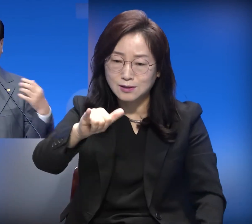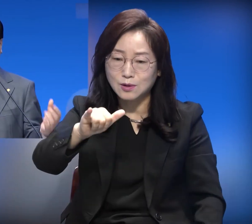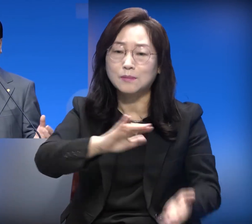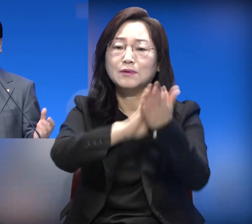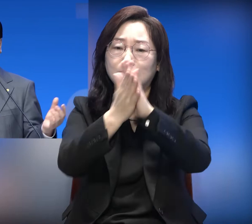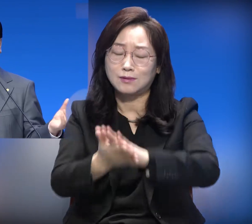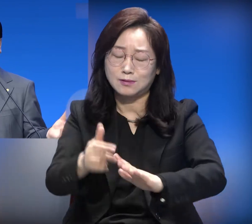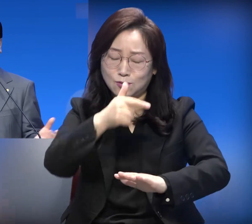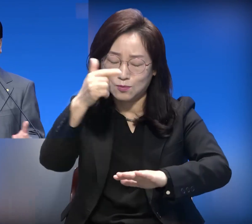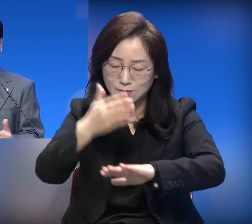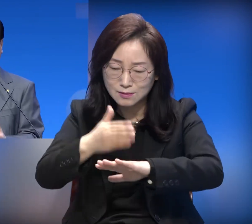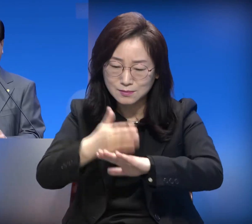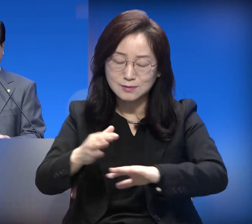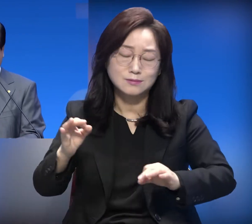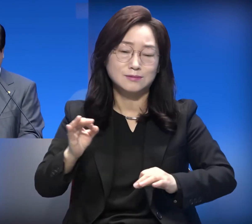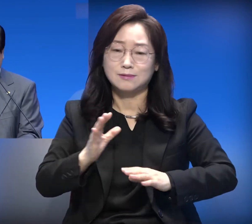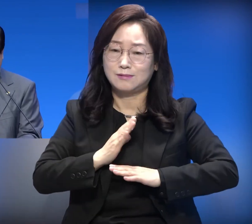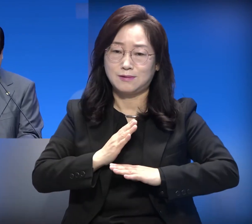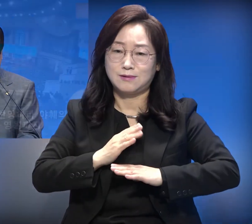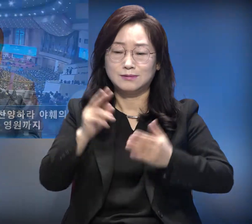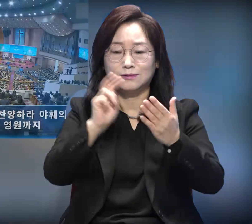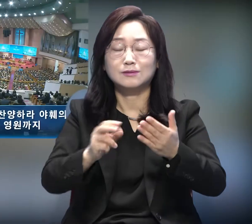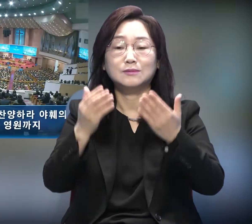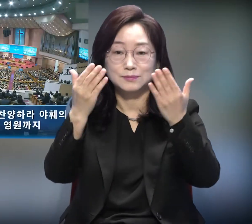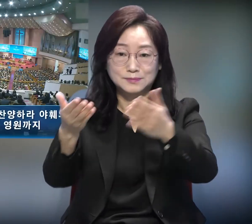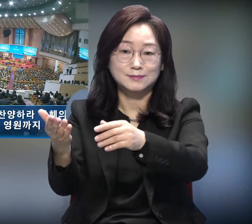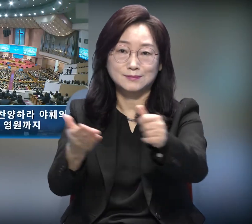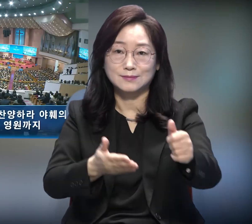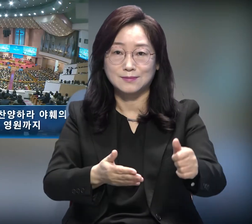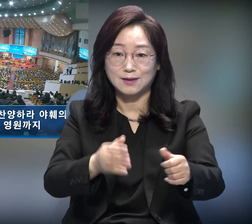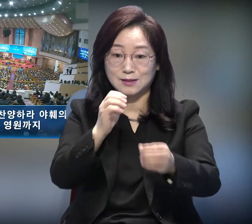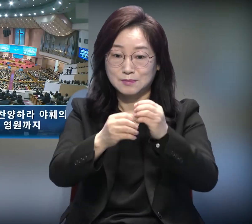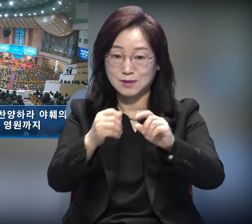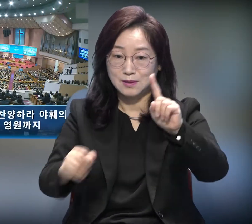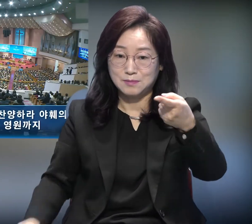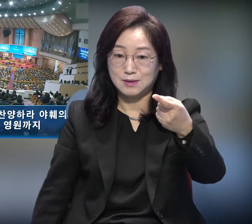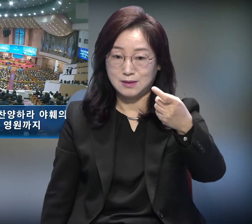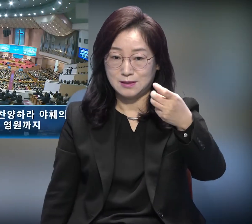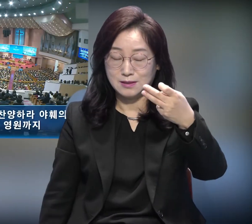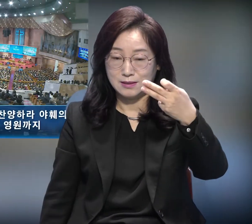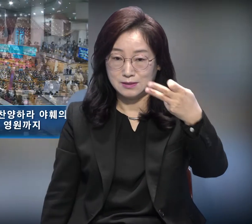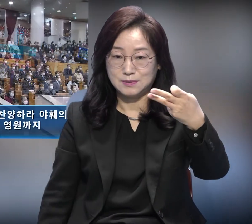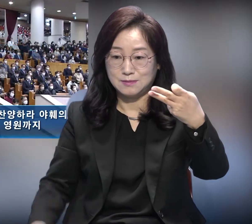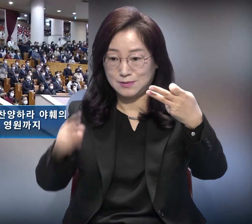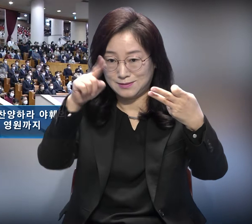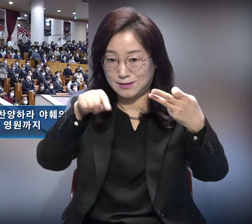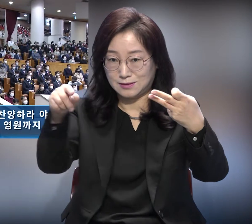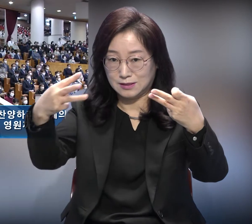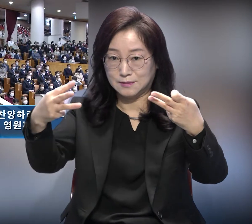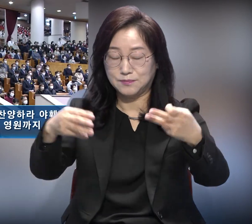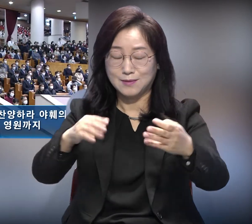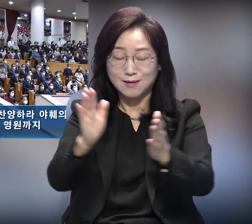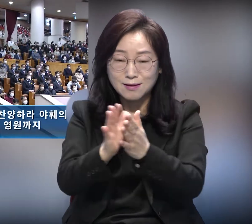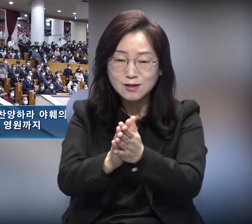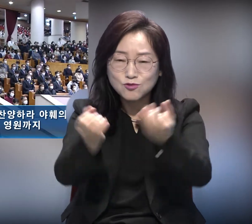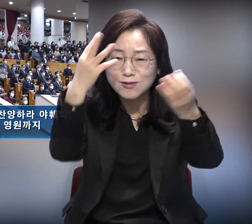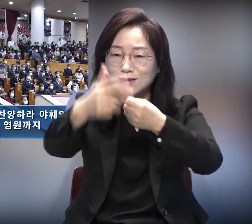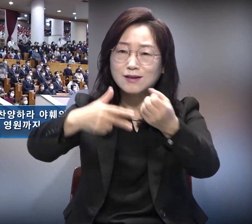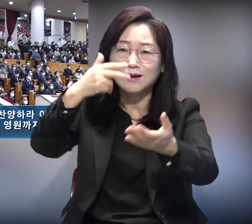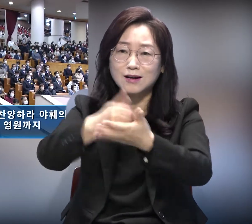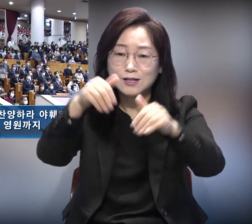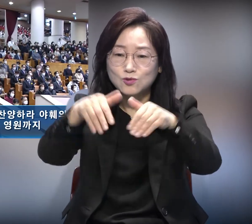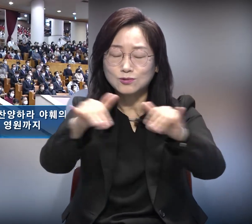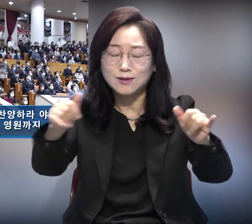우리는 감사하고 찬양을 해야 됩니다. 시편 기자가 이와같이 고백합니다. 시편 113편 1절로 3절입니다. 할렐루야, 야훼의